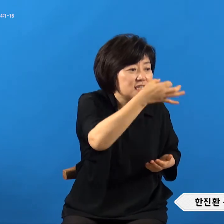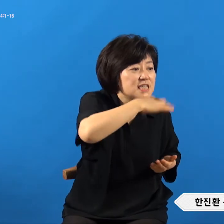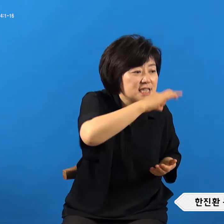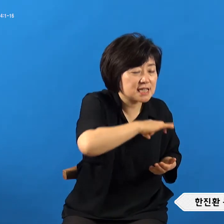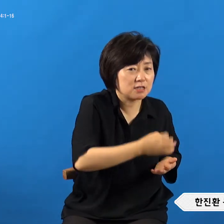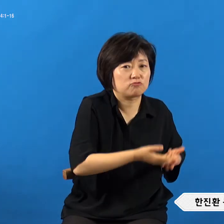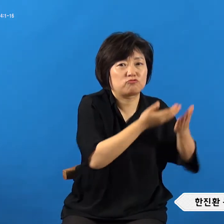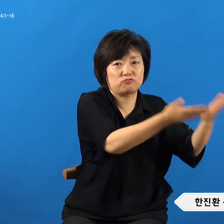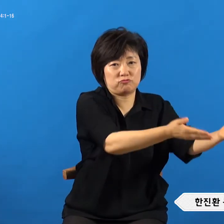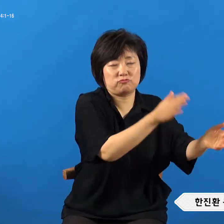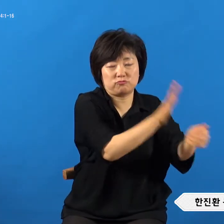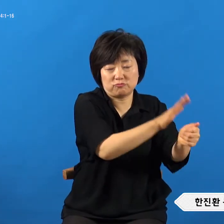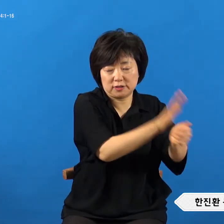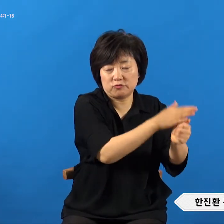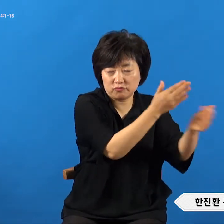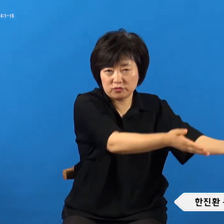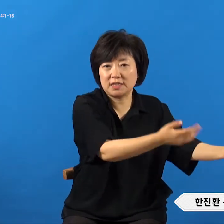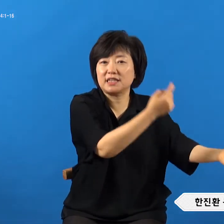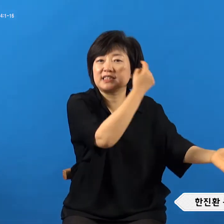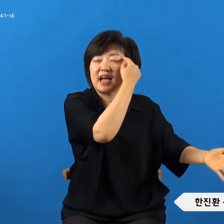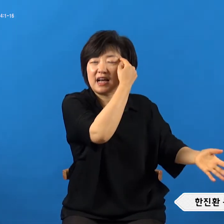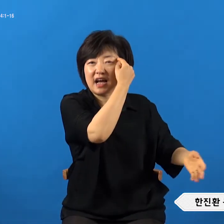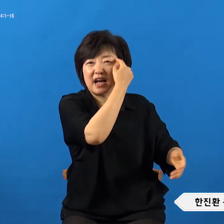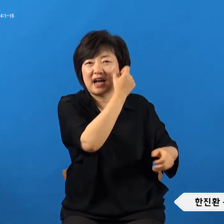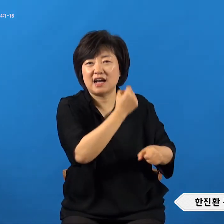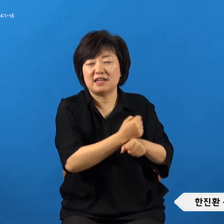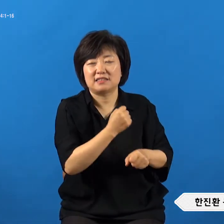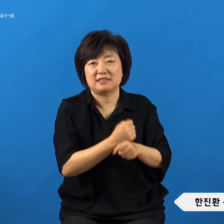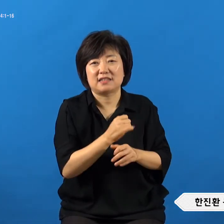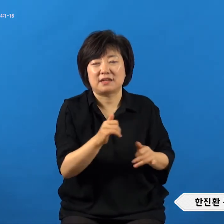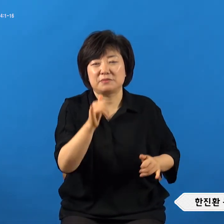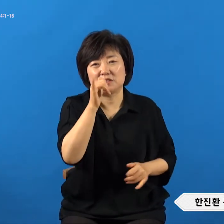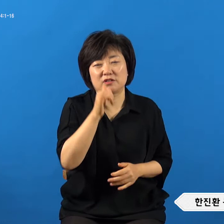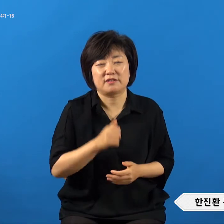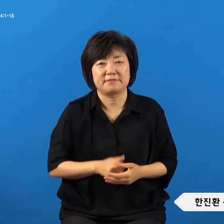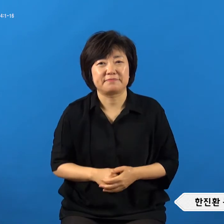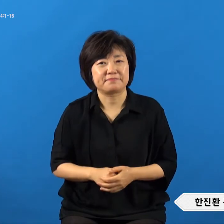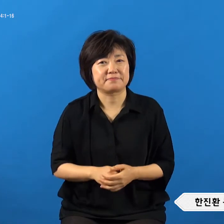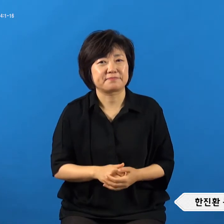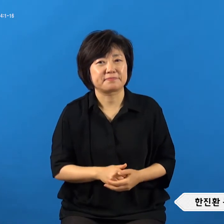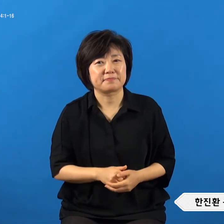이익을 관철시켜야 된다, 그렇게 생각하는 사람이 있습니다.